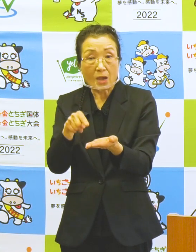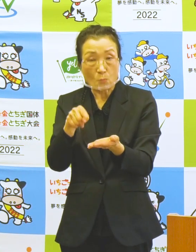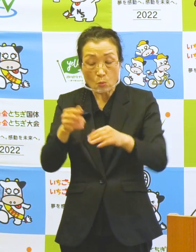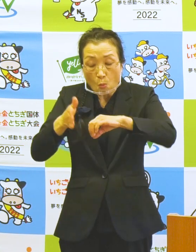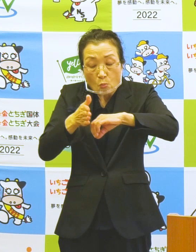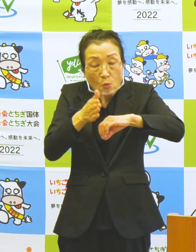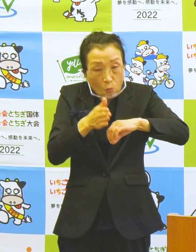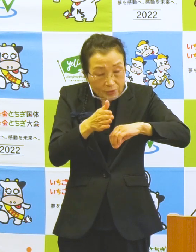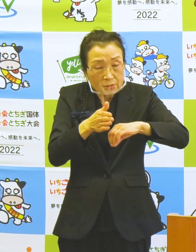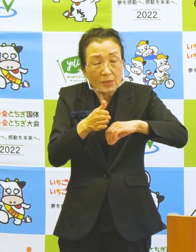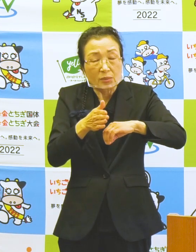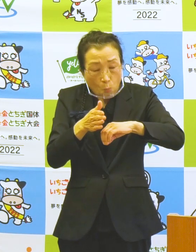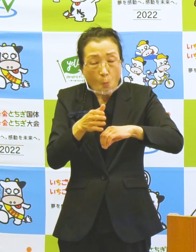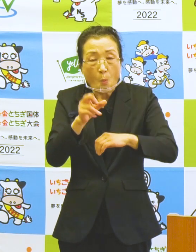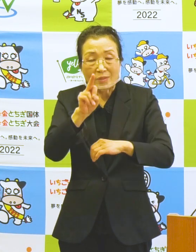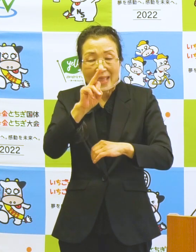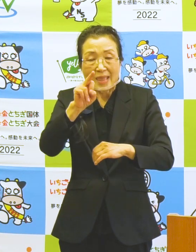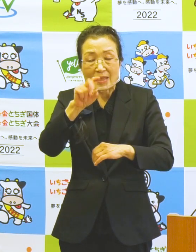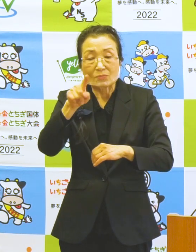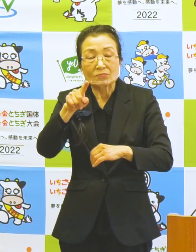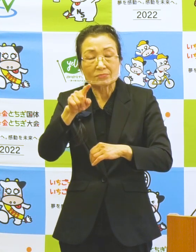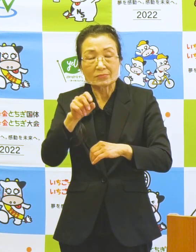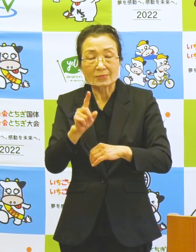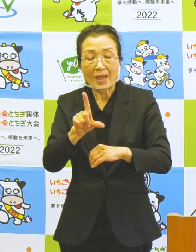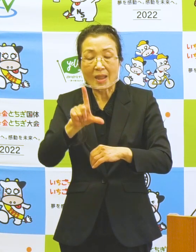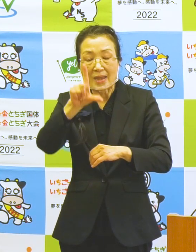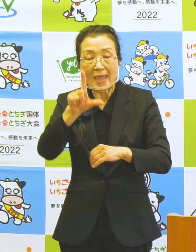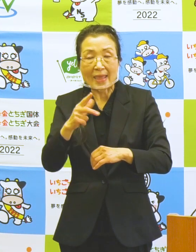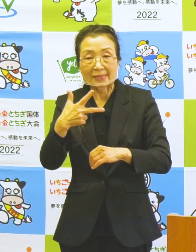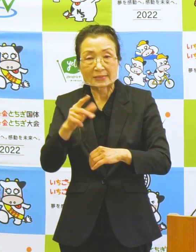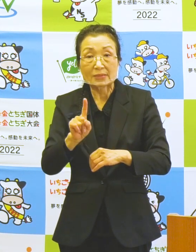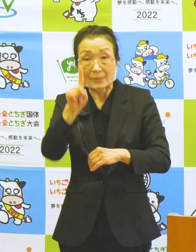料理研究家の先生のお力添えもいただいて、そうした